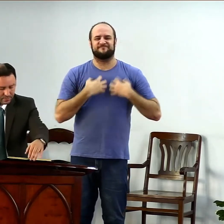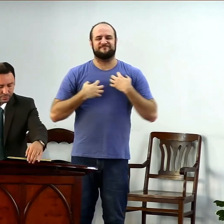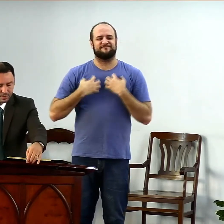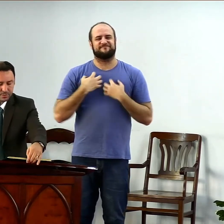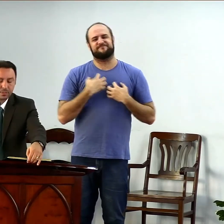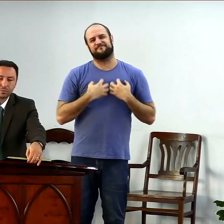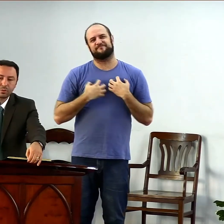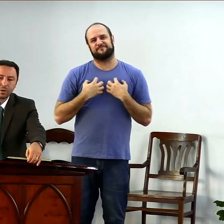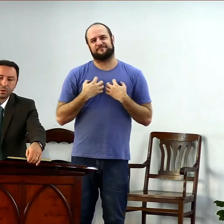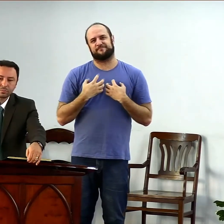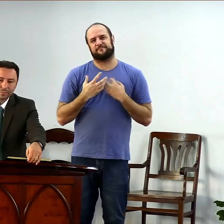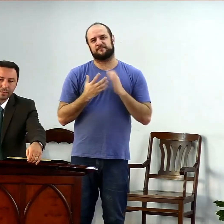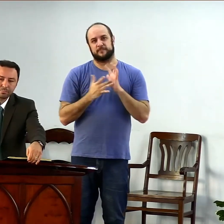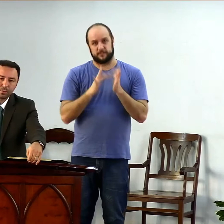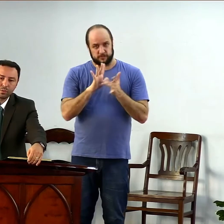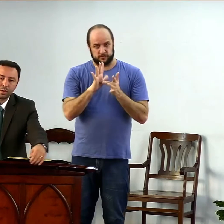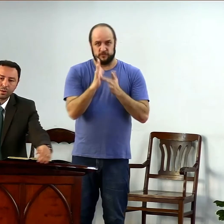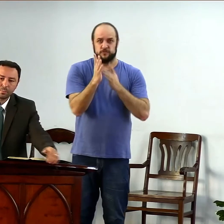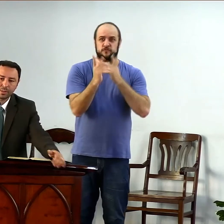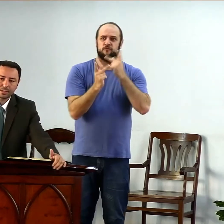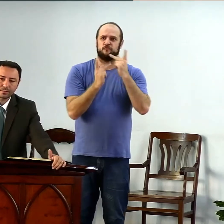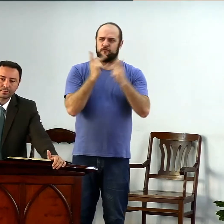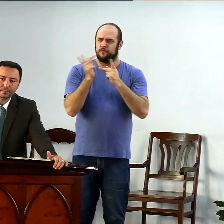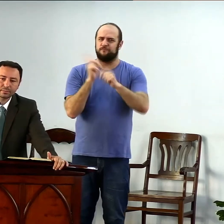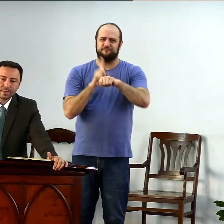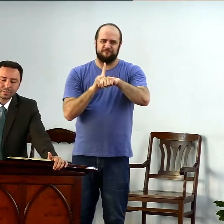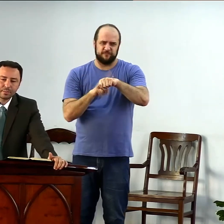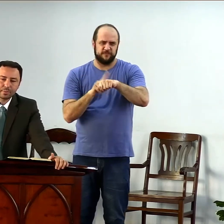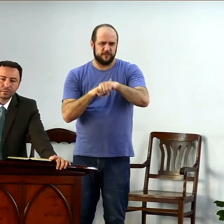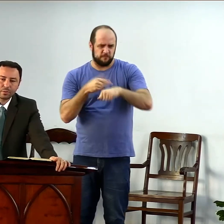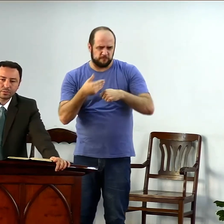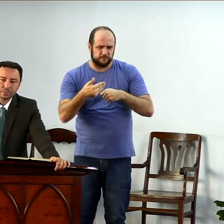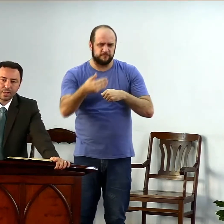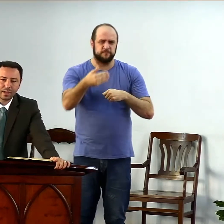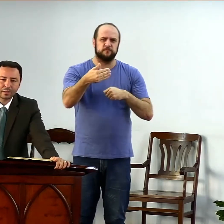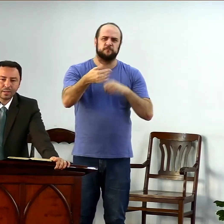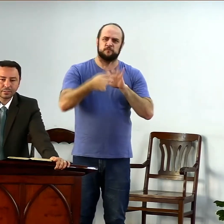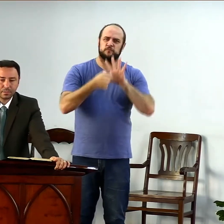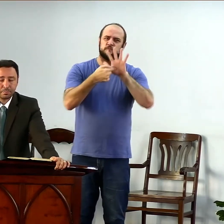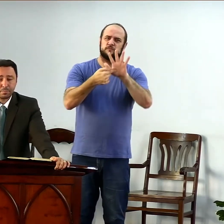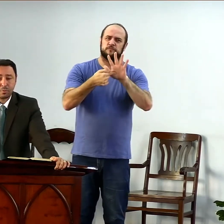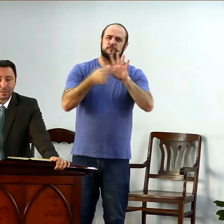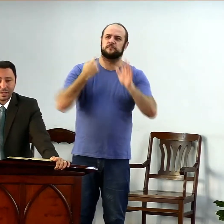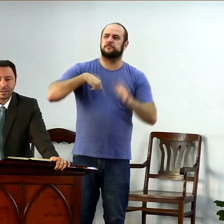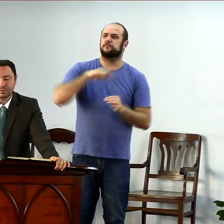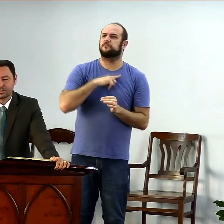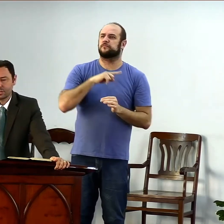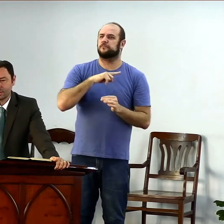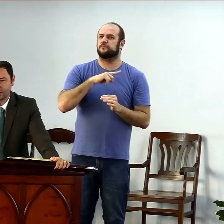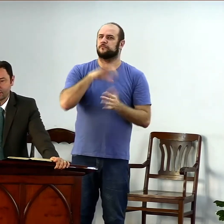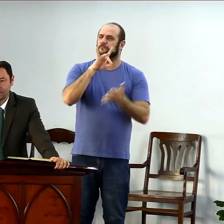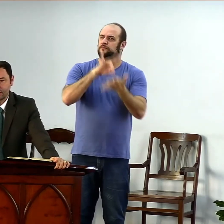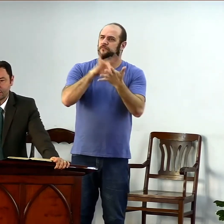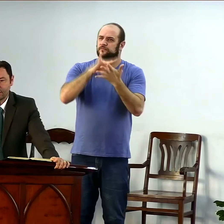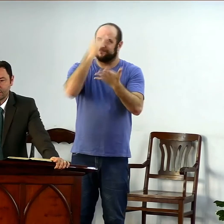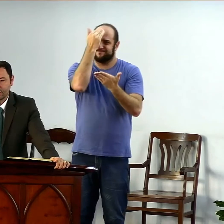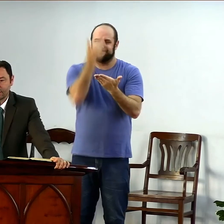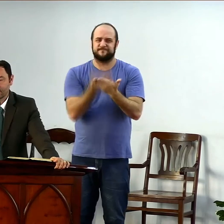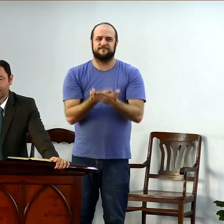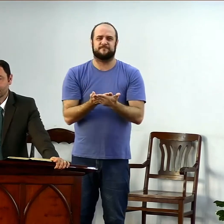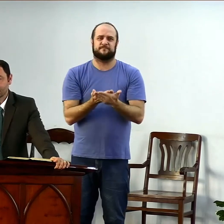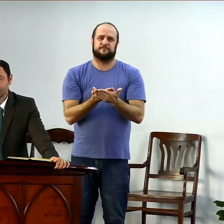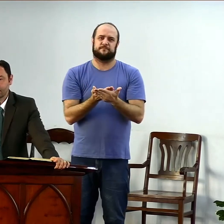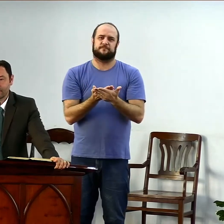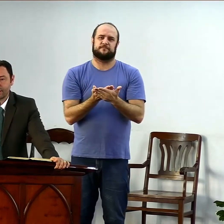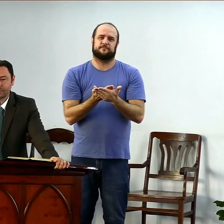gasta nesse versículo um tempo para trazer para nós a realidade que o crente, que